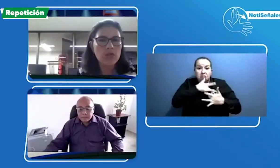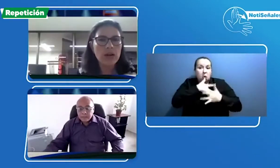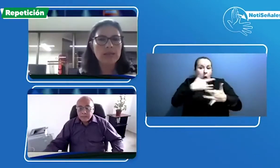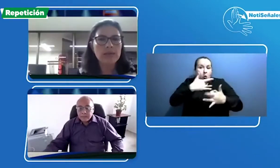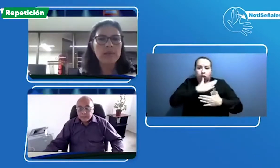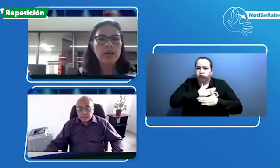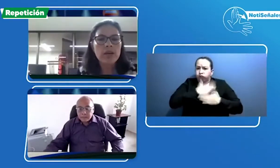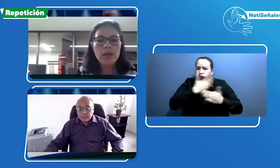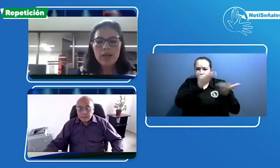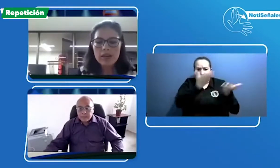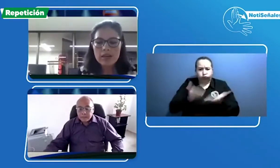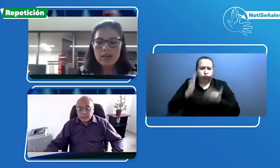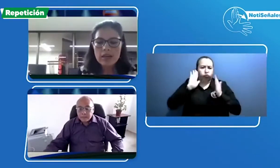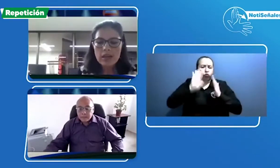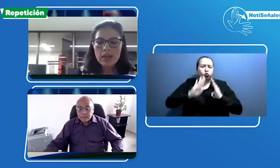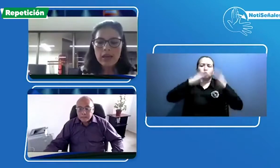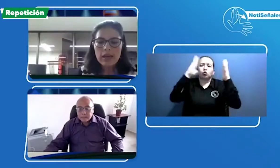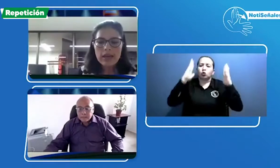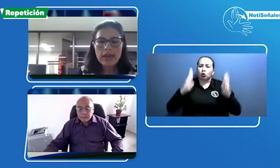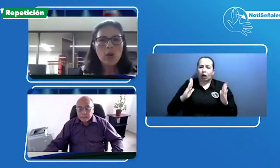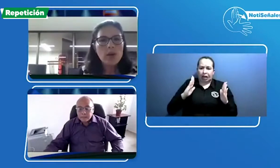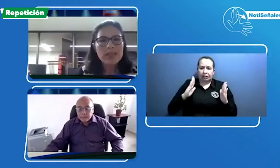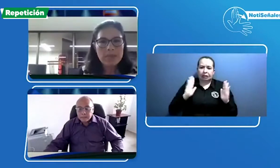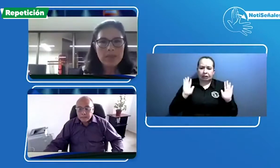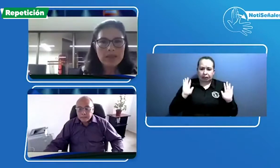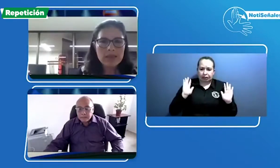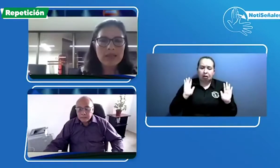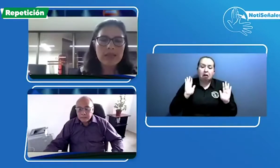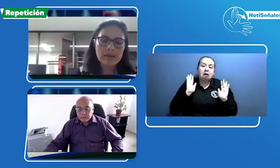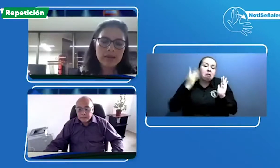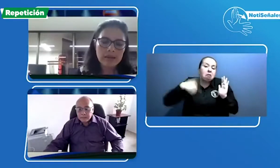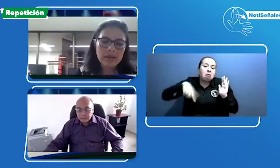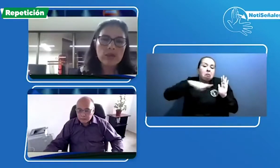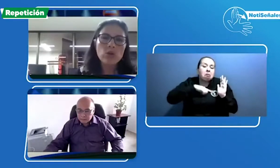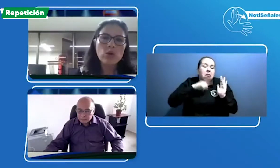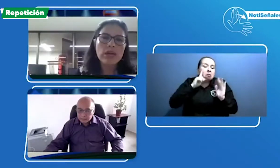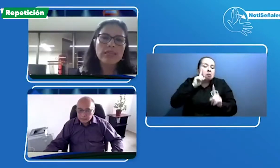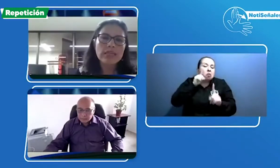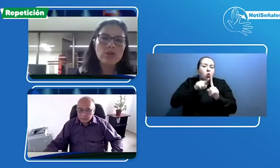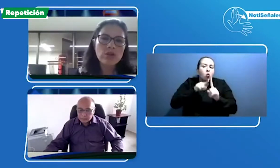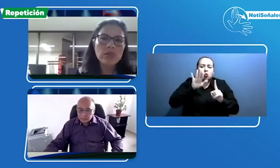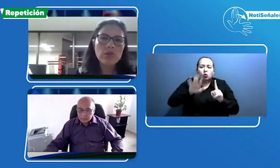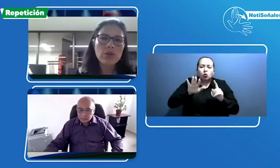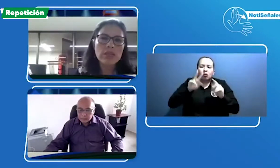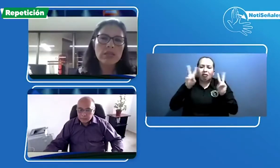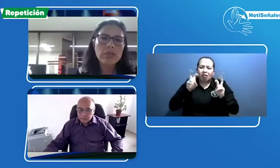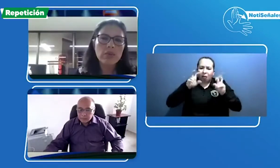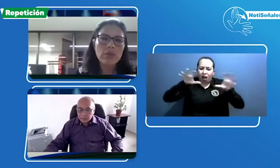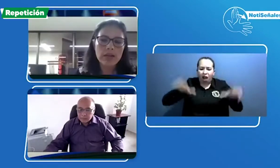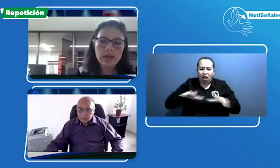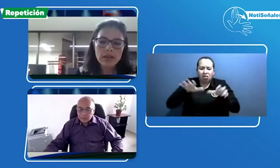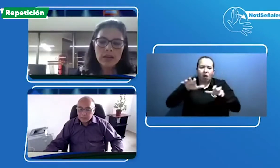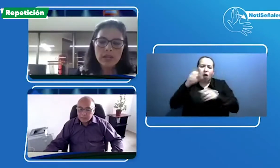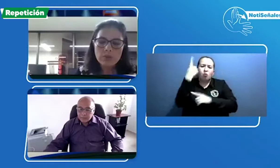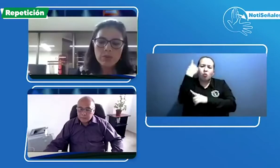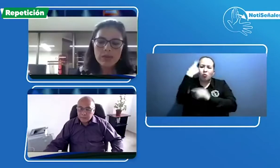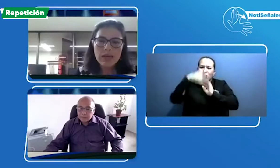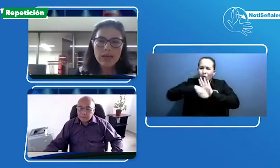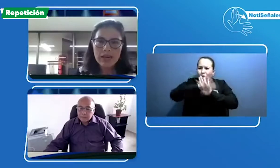esta es su casa. Y lo que se pretende dentro de las acciones de política pública